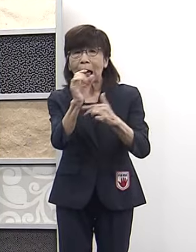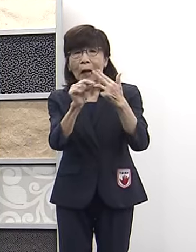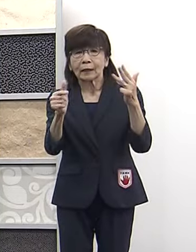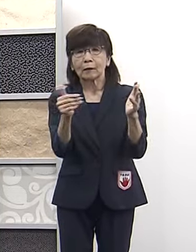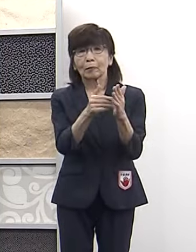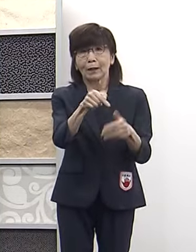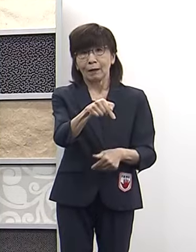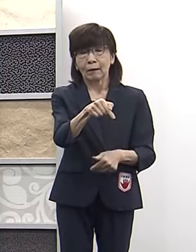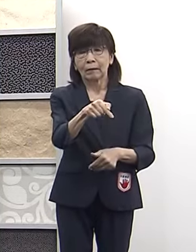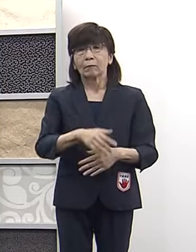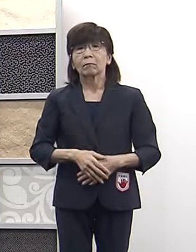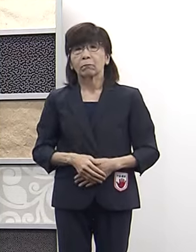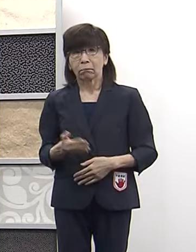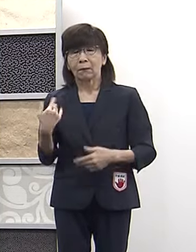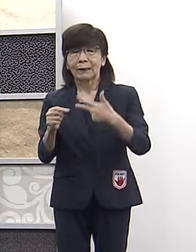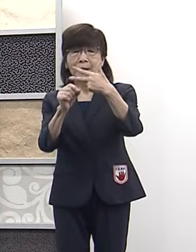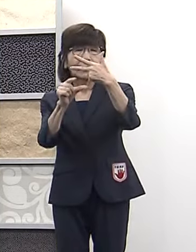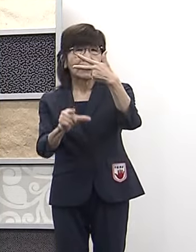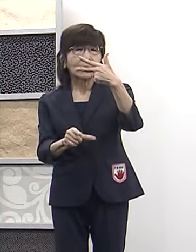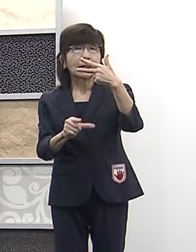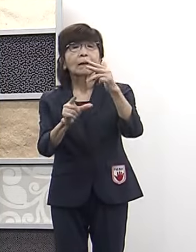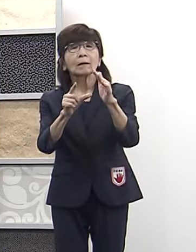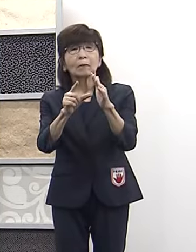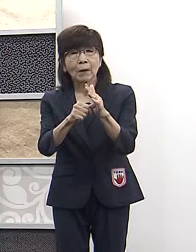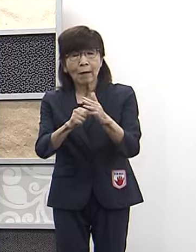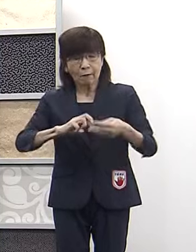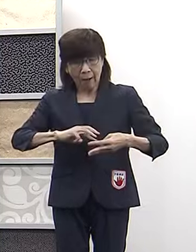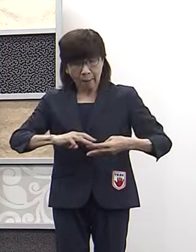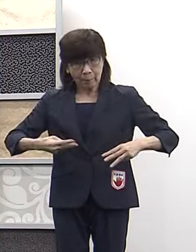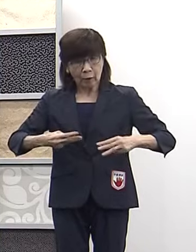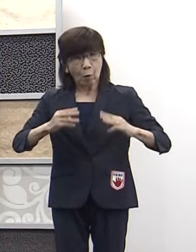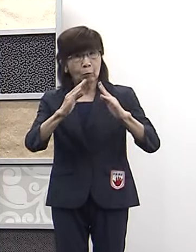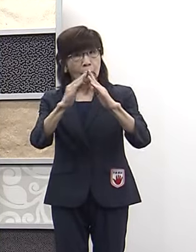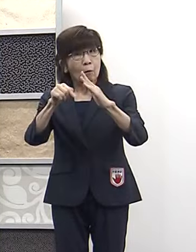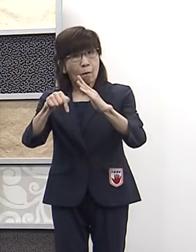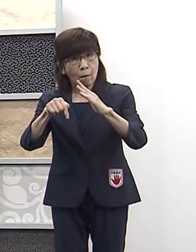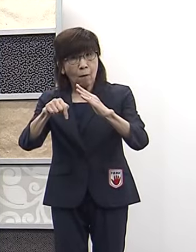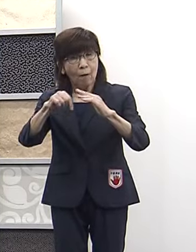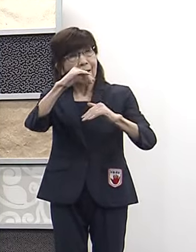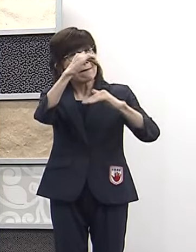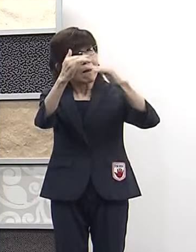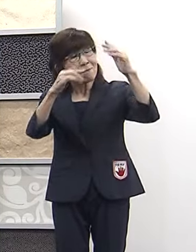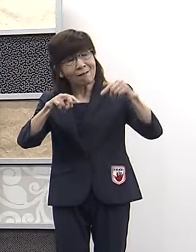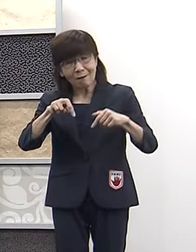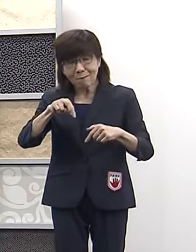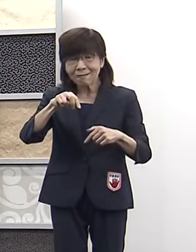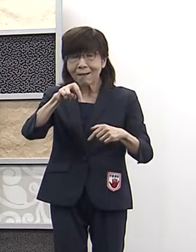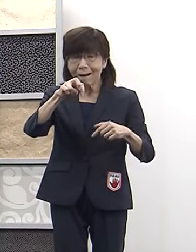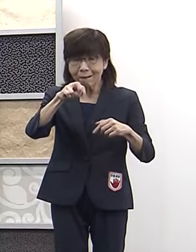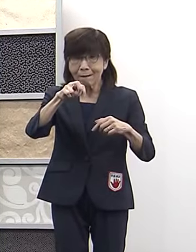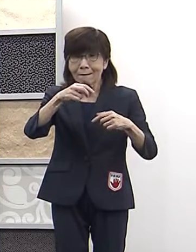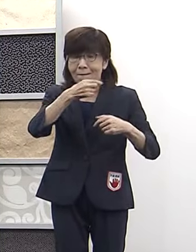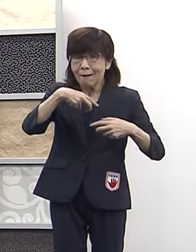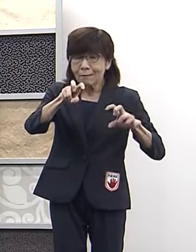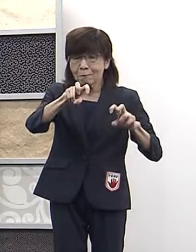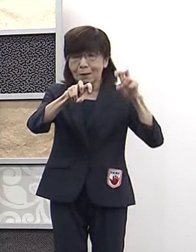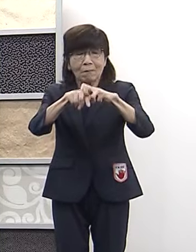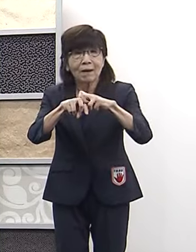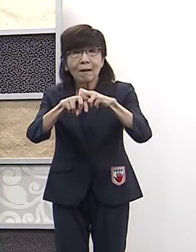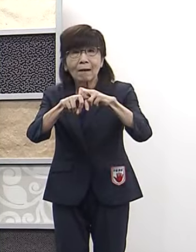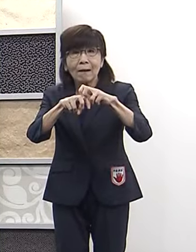7月にはですね、身延町内におきまして、登山客が熊に襲われるという、人身被害も発生しているところであ